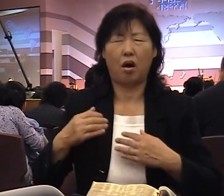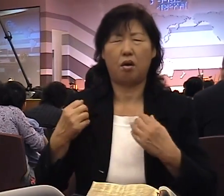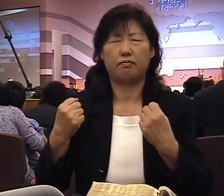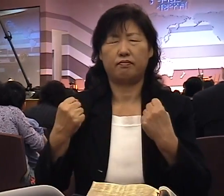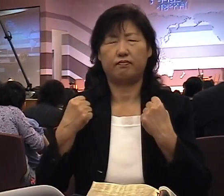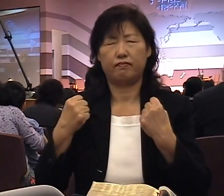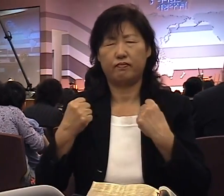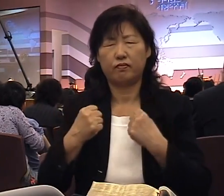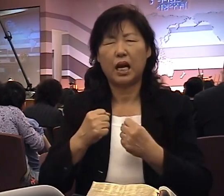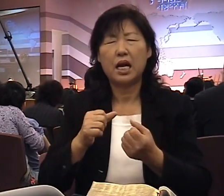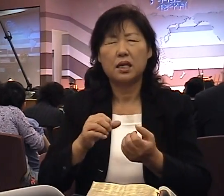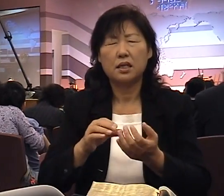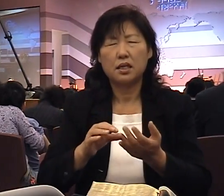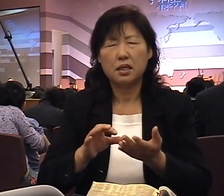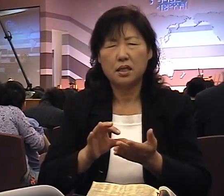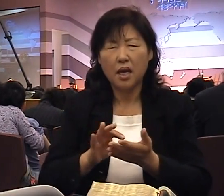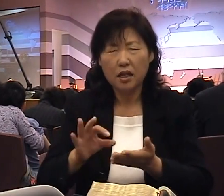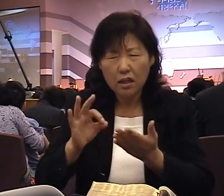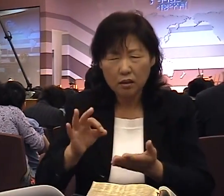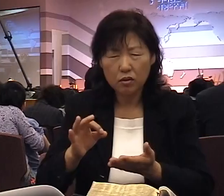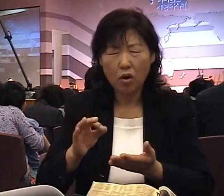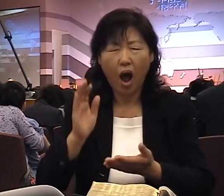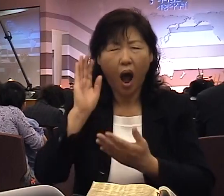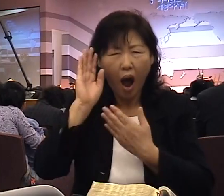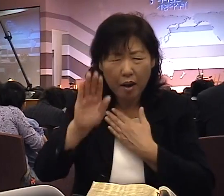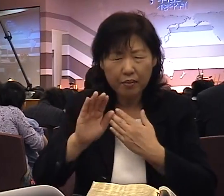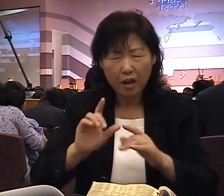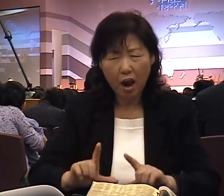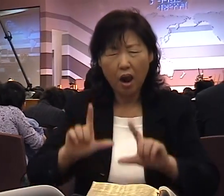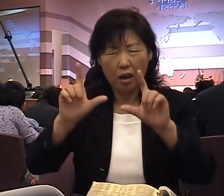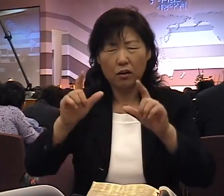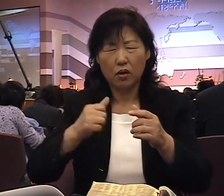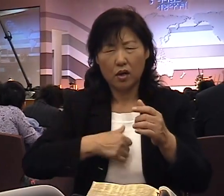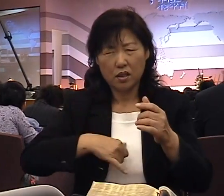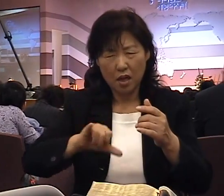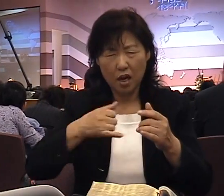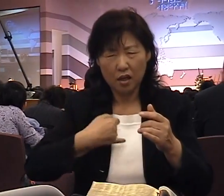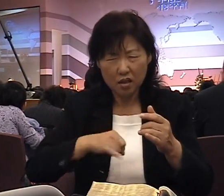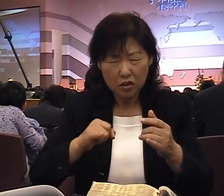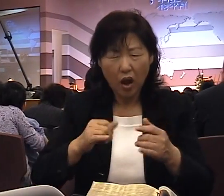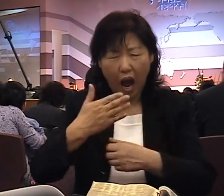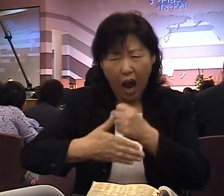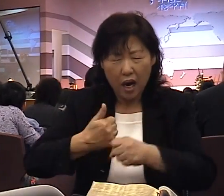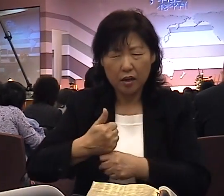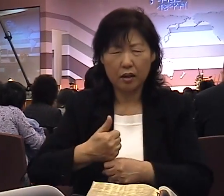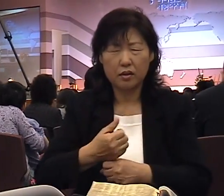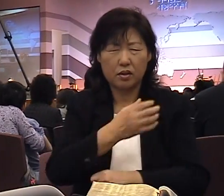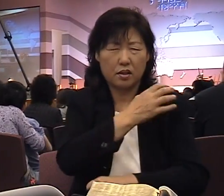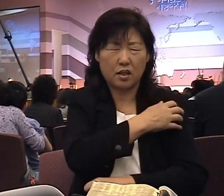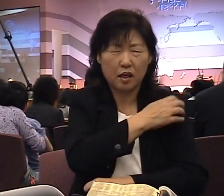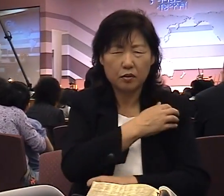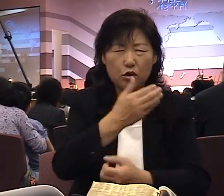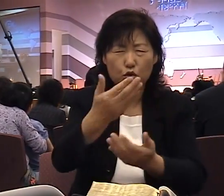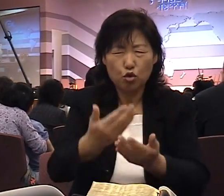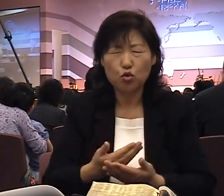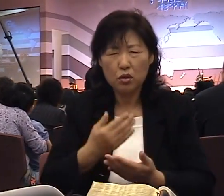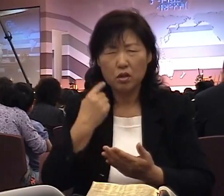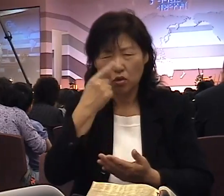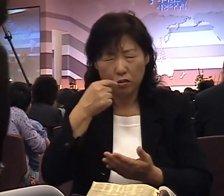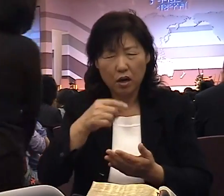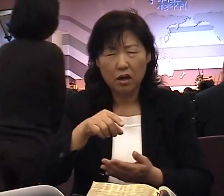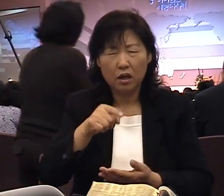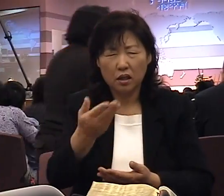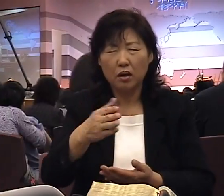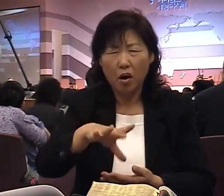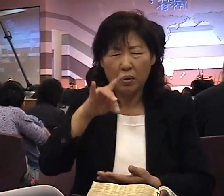우리의 그 재산도 우리의 앞날도 우리의 자녀들도 하나님께서 책임지실 줄로 믿습니다. 너희는 먼저 그의